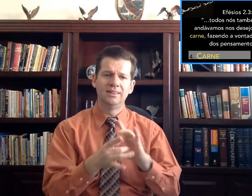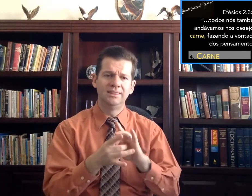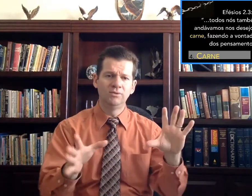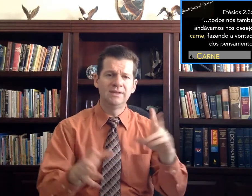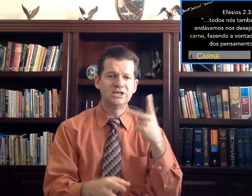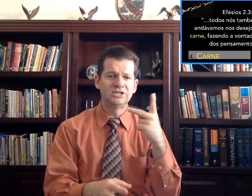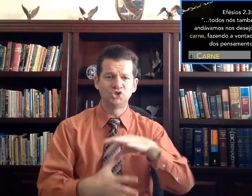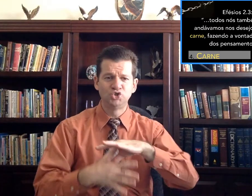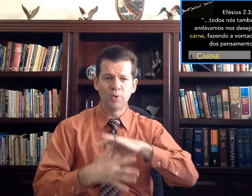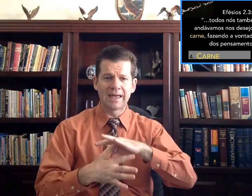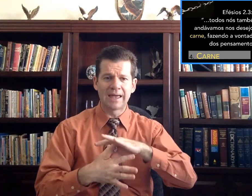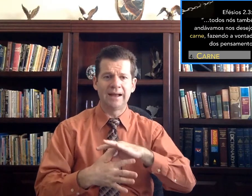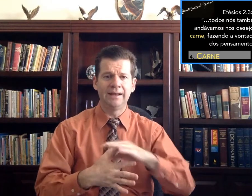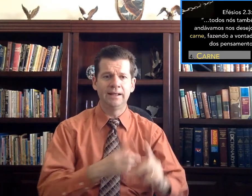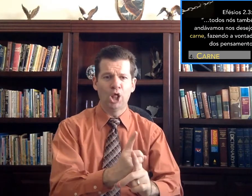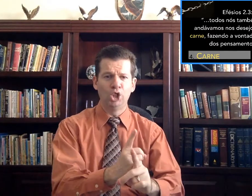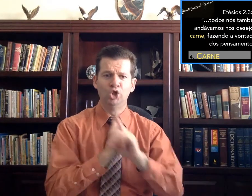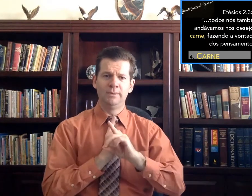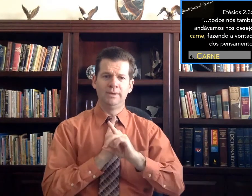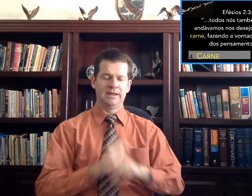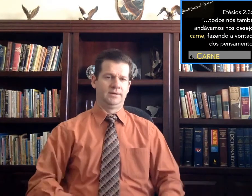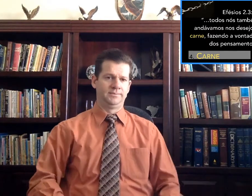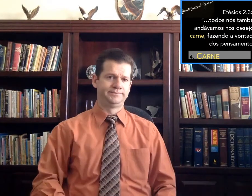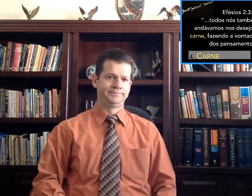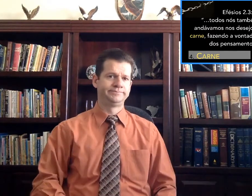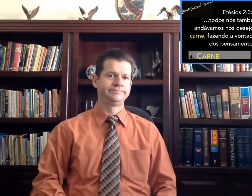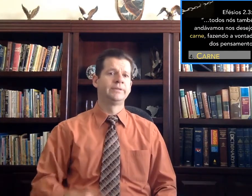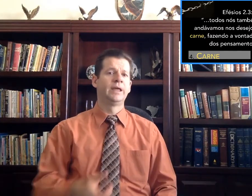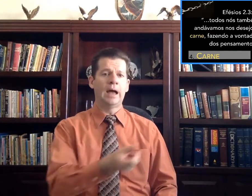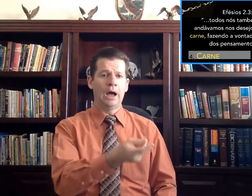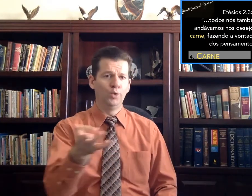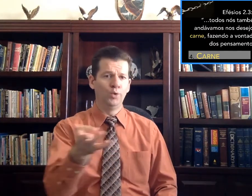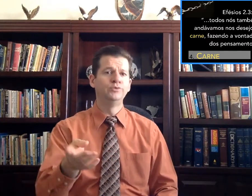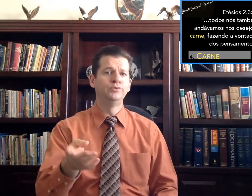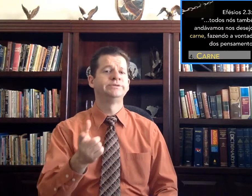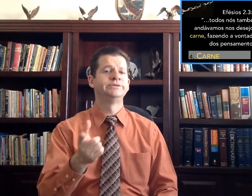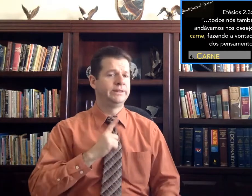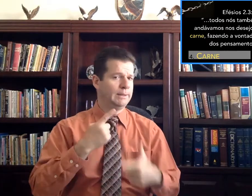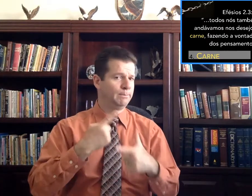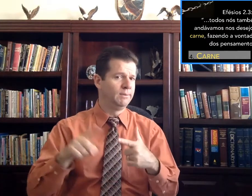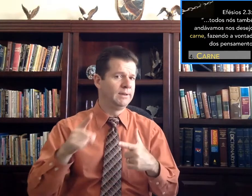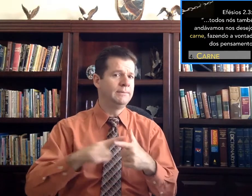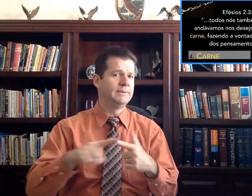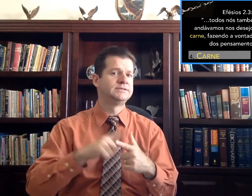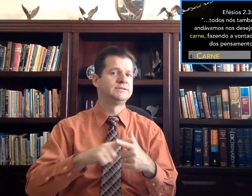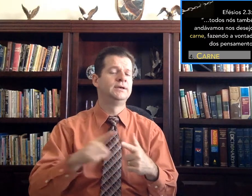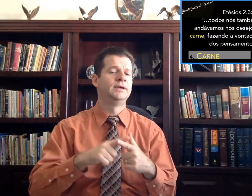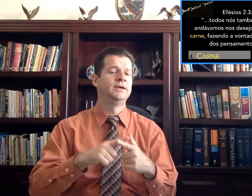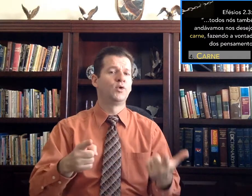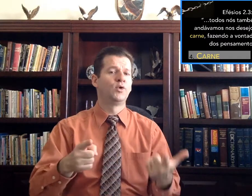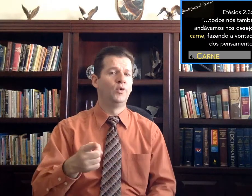Não deixe a sua carne dominar. Alguns têm problemas